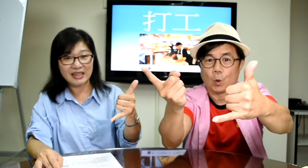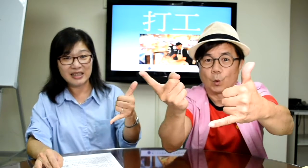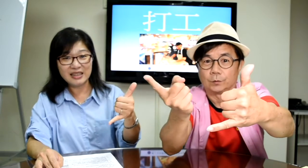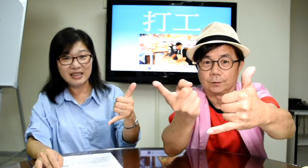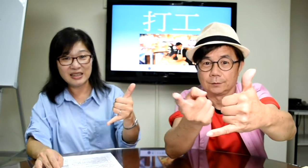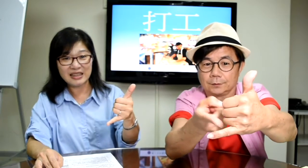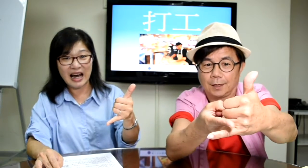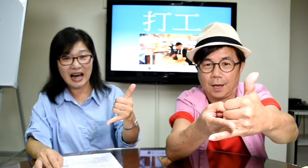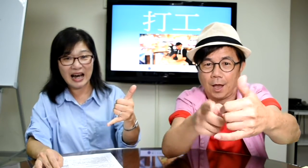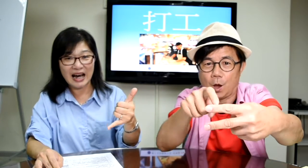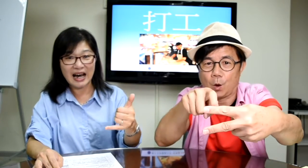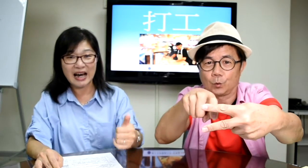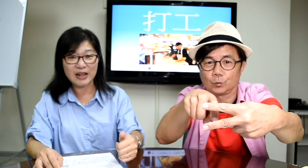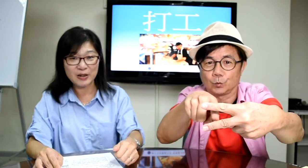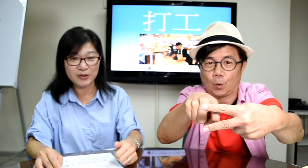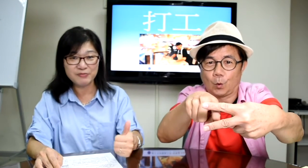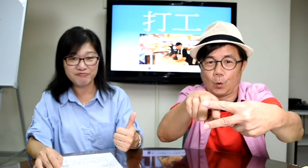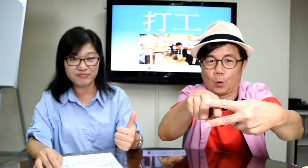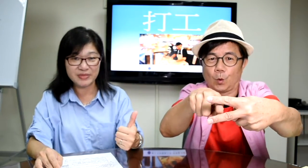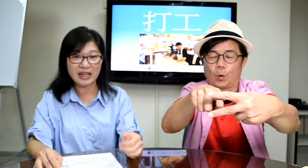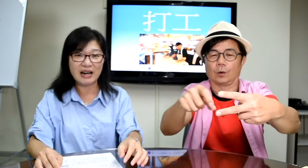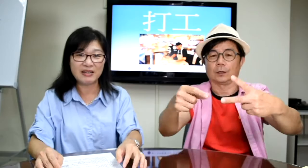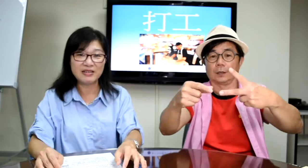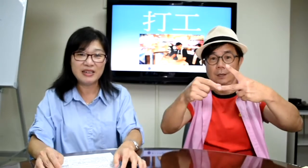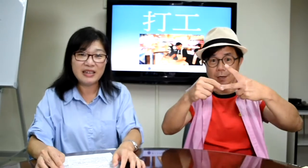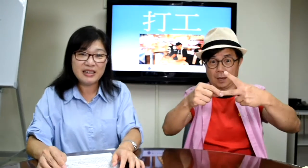打人，打工，嗯，很好。第